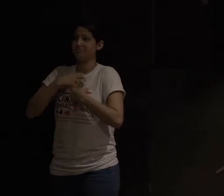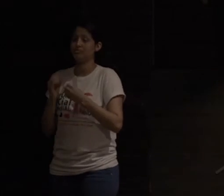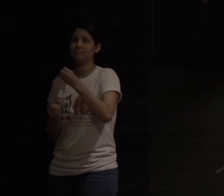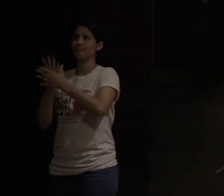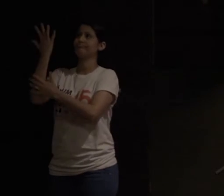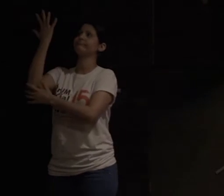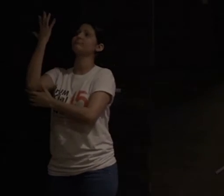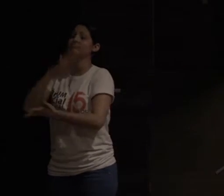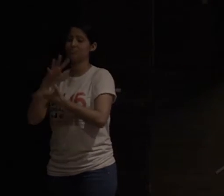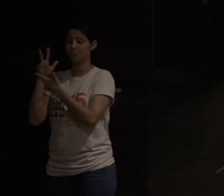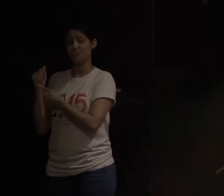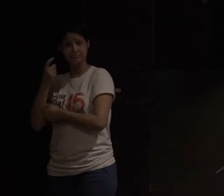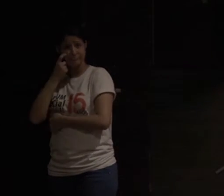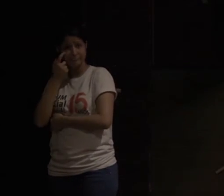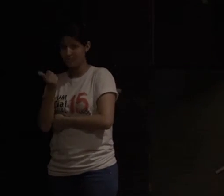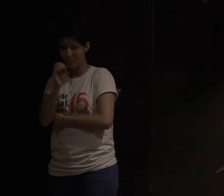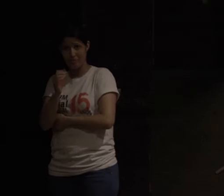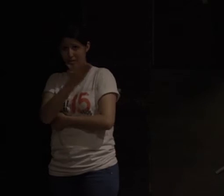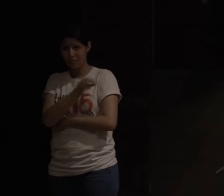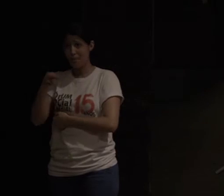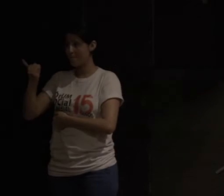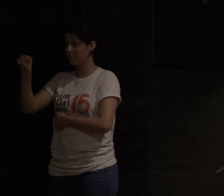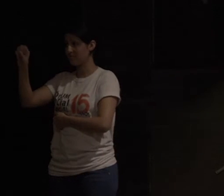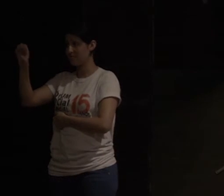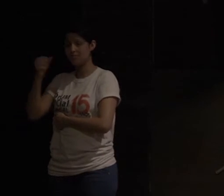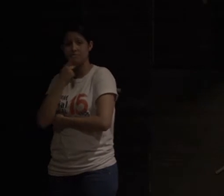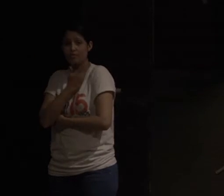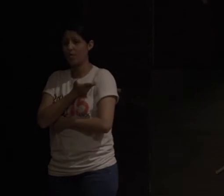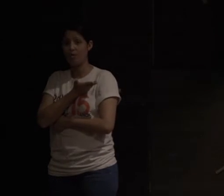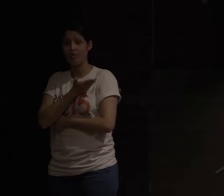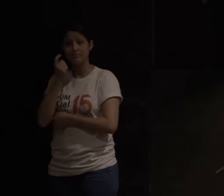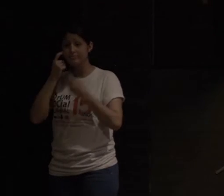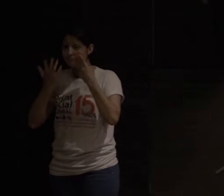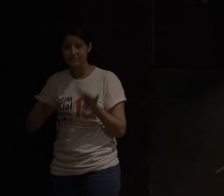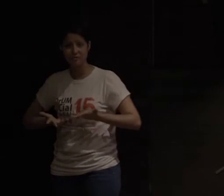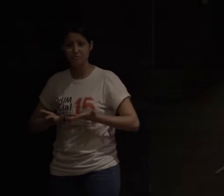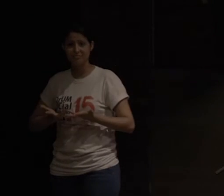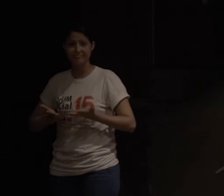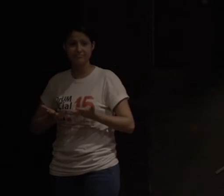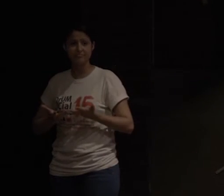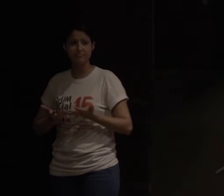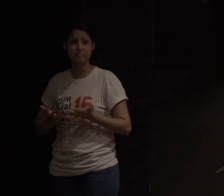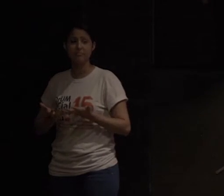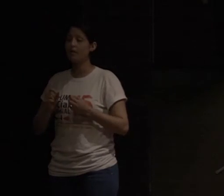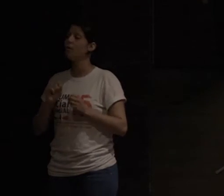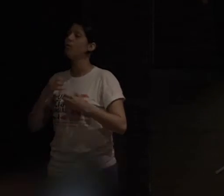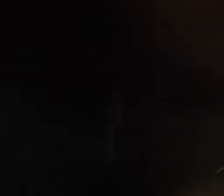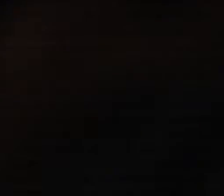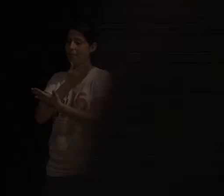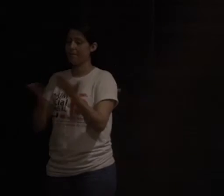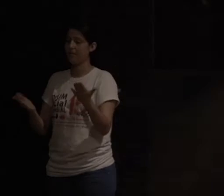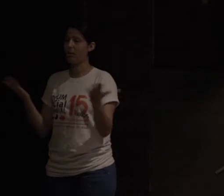acontecer o mundo. Viram como brilhante como foi o Moisés? Como ele se entusiasmou e nos entusiasmou. A perda que é que no